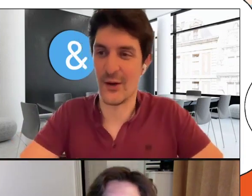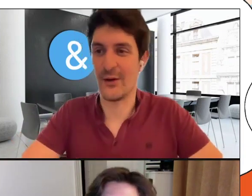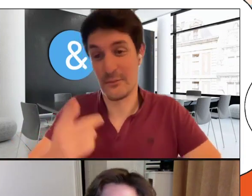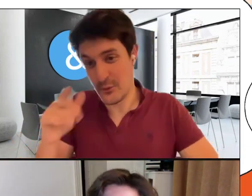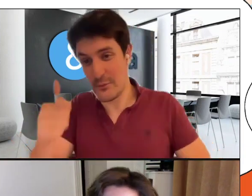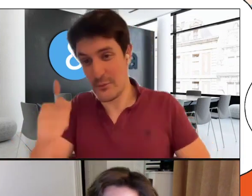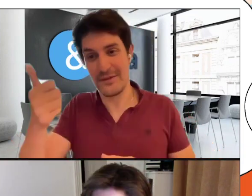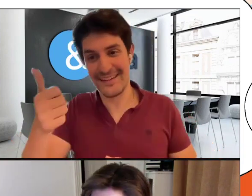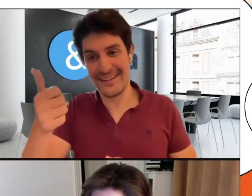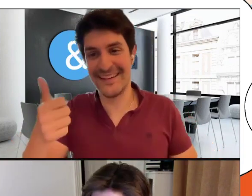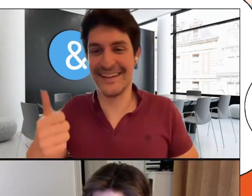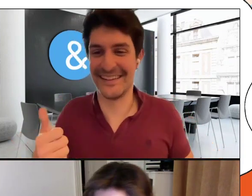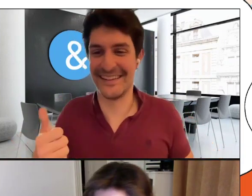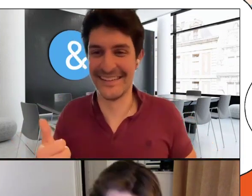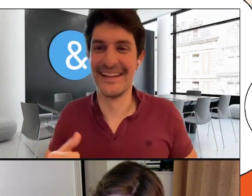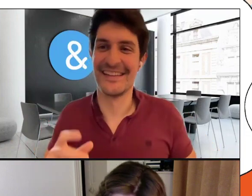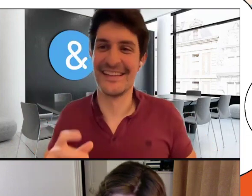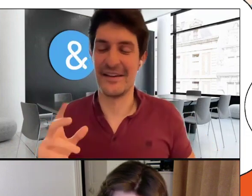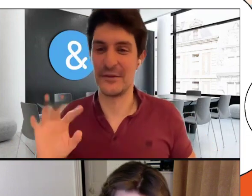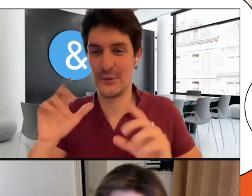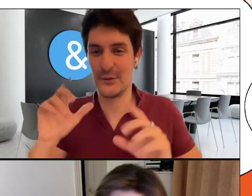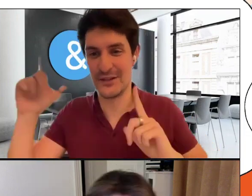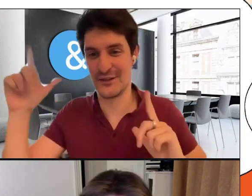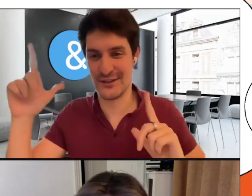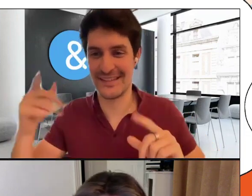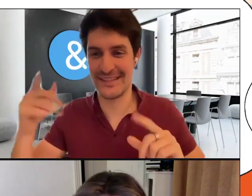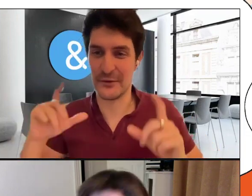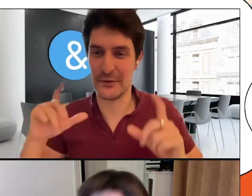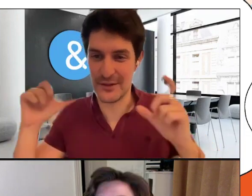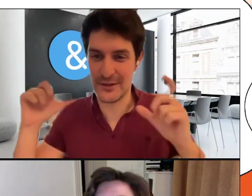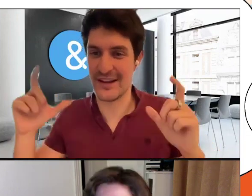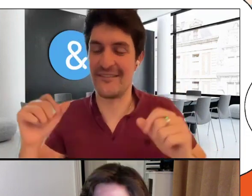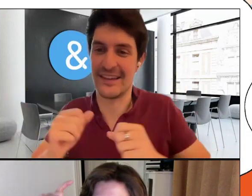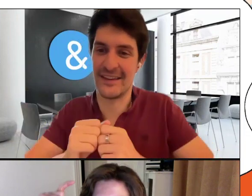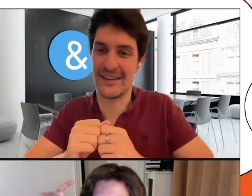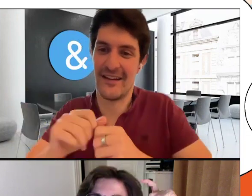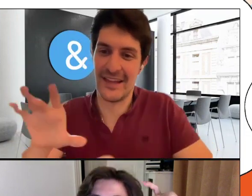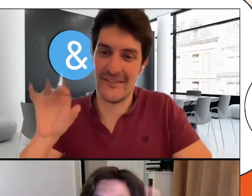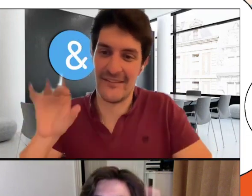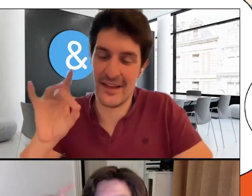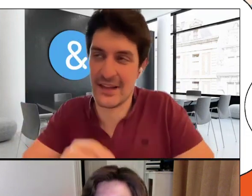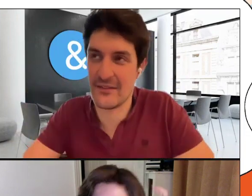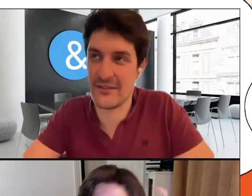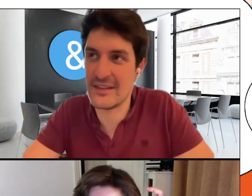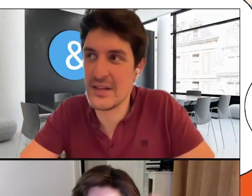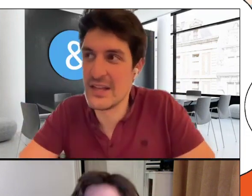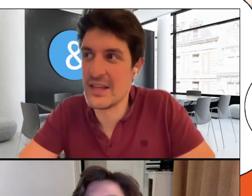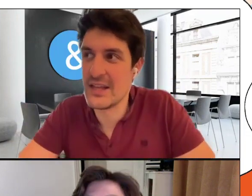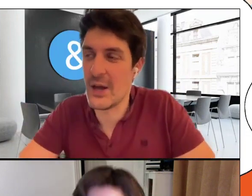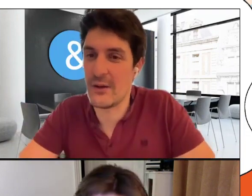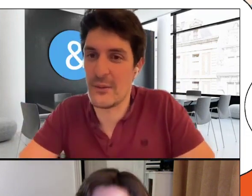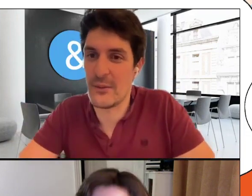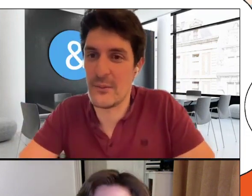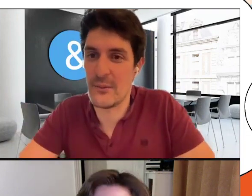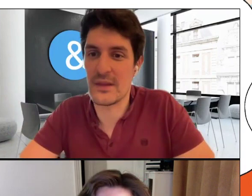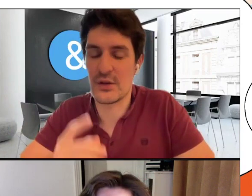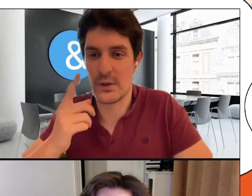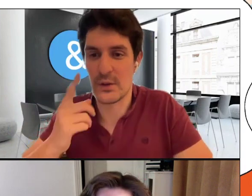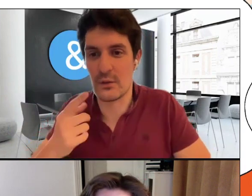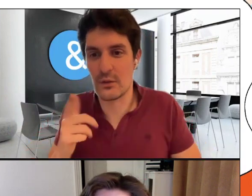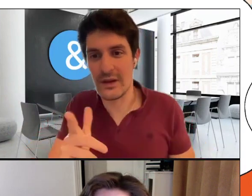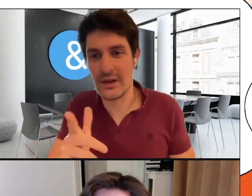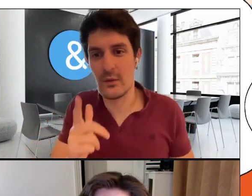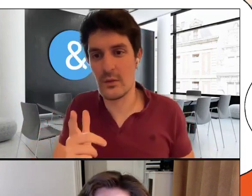pour le premier. Euh, Twitch, c'est ça? Ouais. Twitch Puis, avec invité. Euh, je pense que